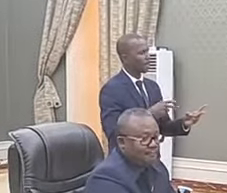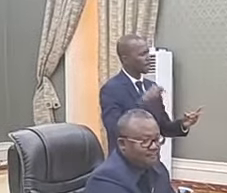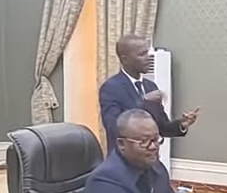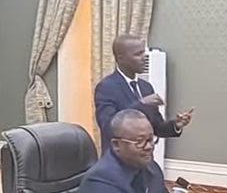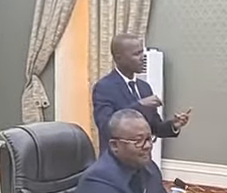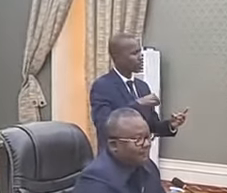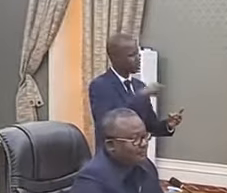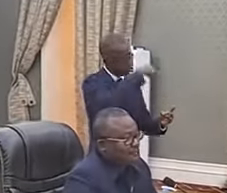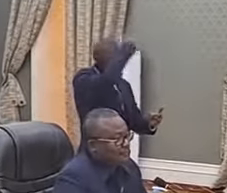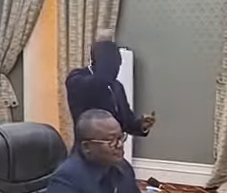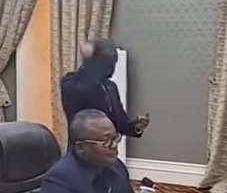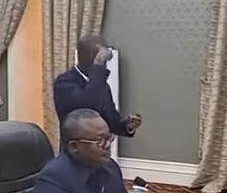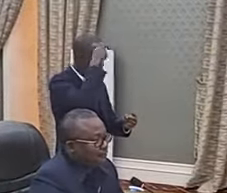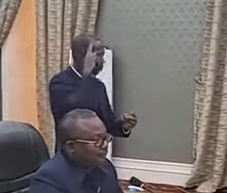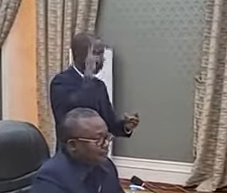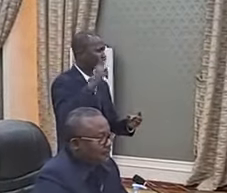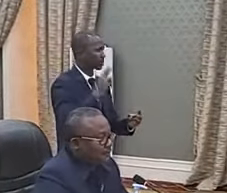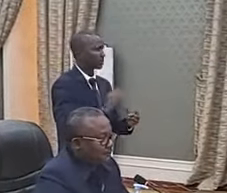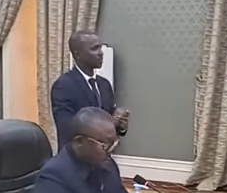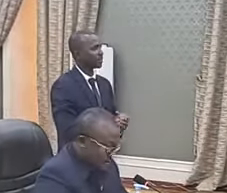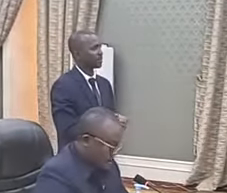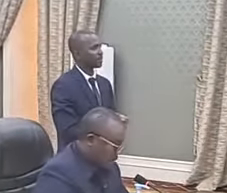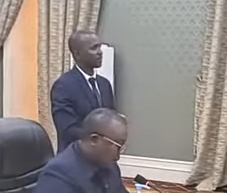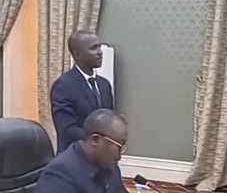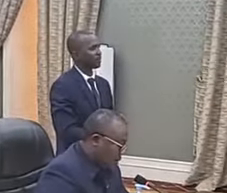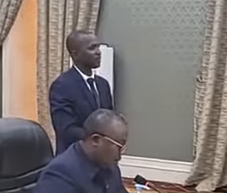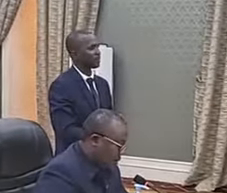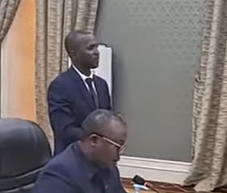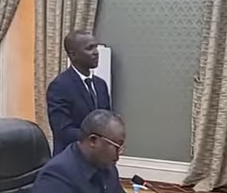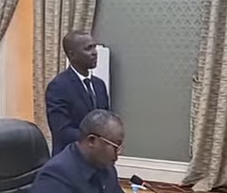Armadas, General Francisco Coimbra.